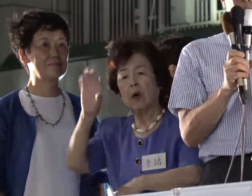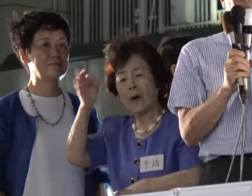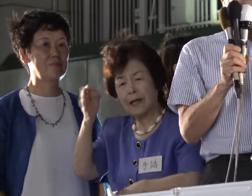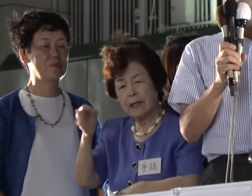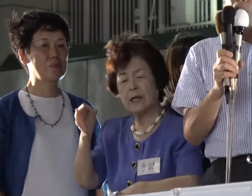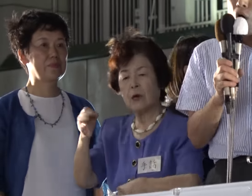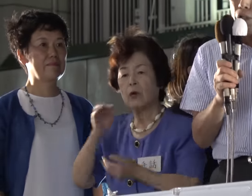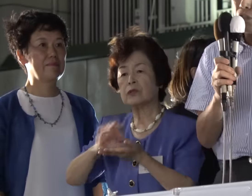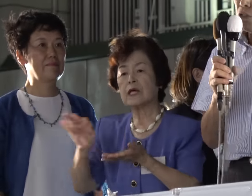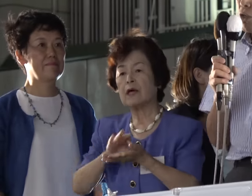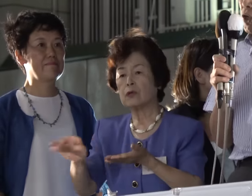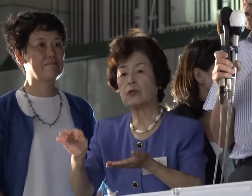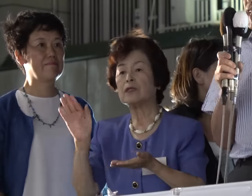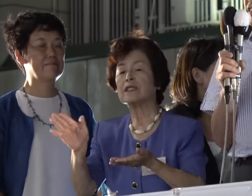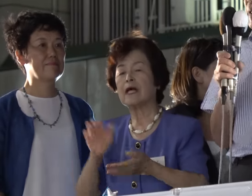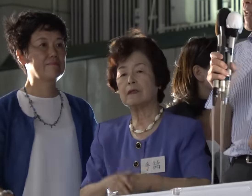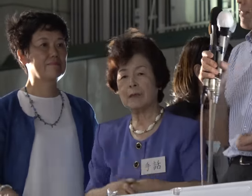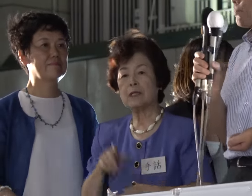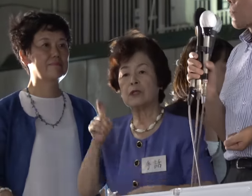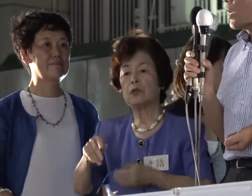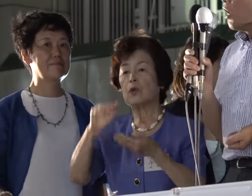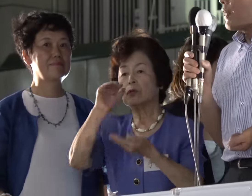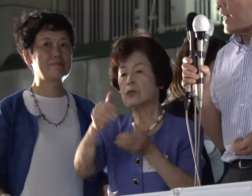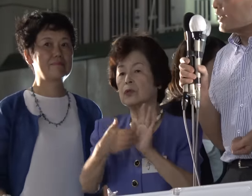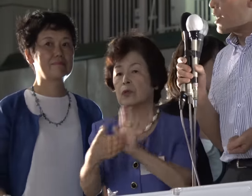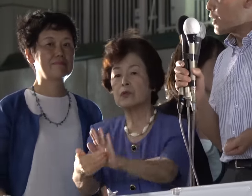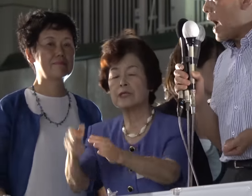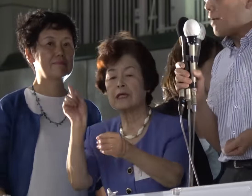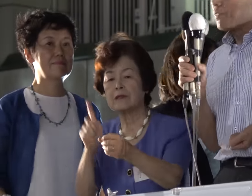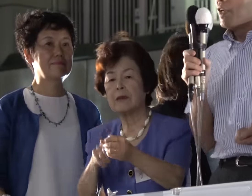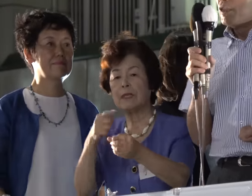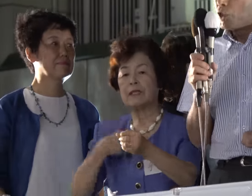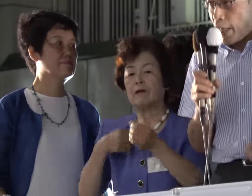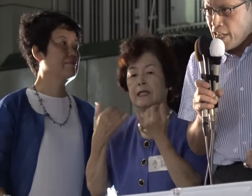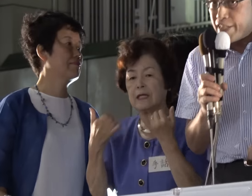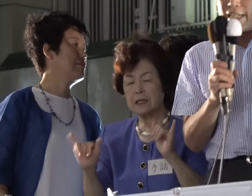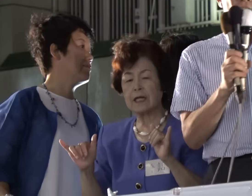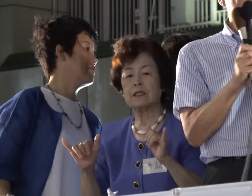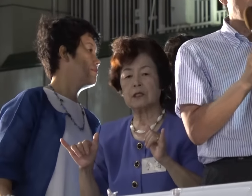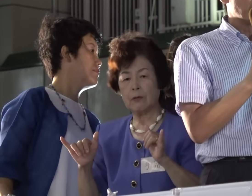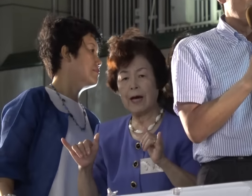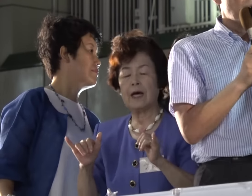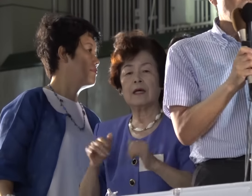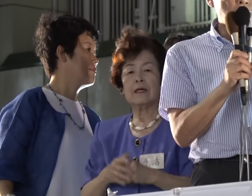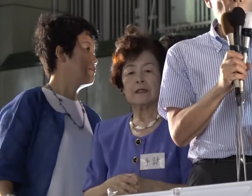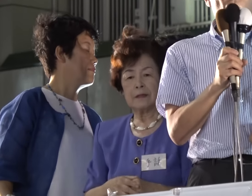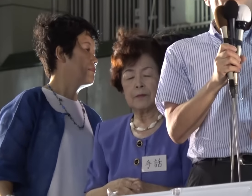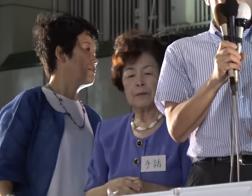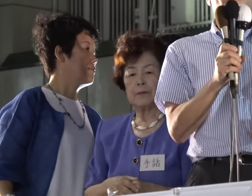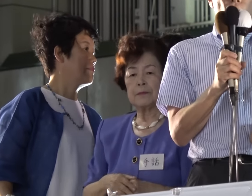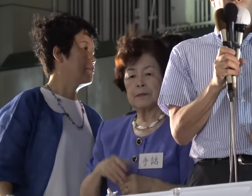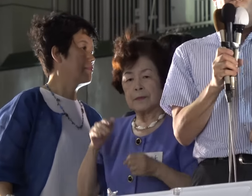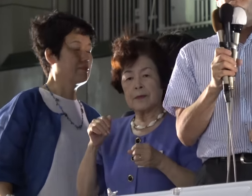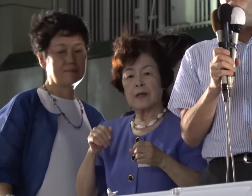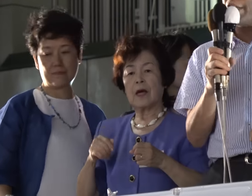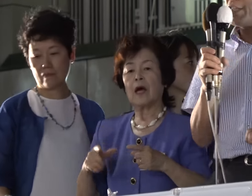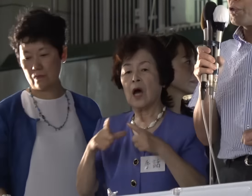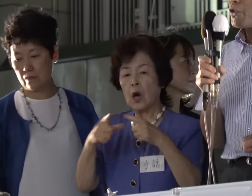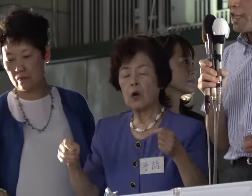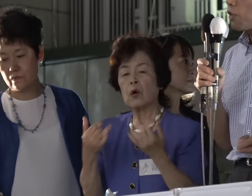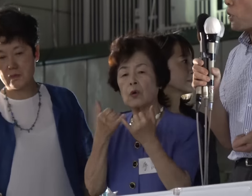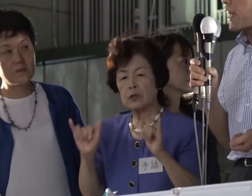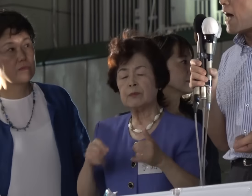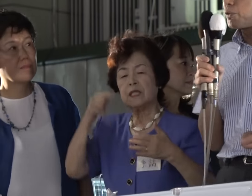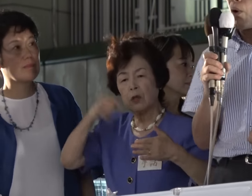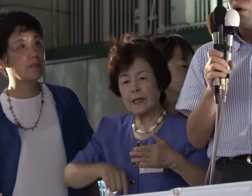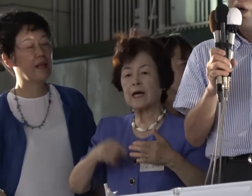る。そういうことを防ぐために私たちが主権者である、この東京都政の